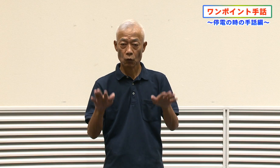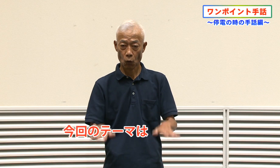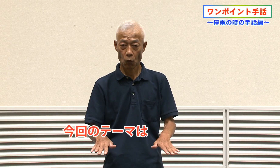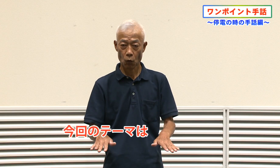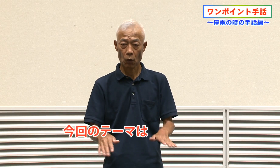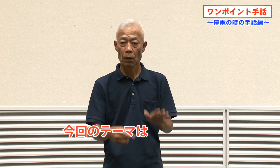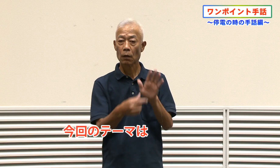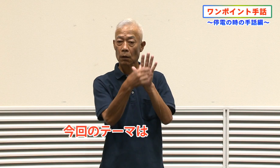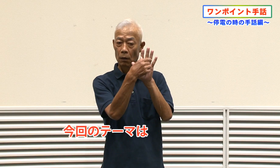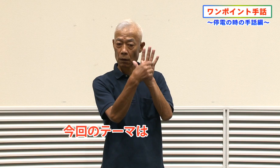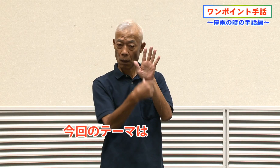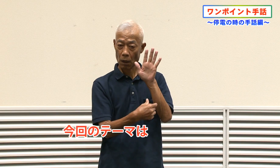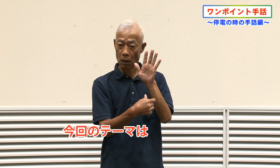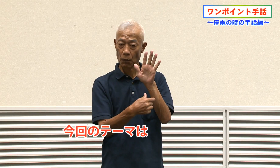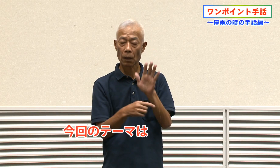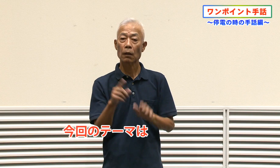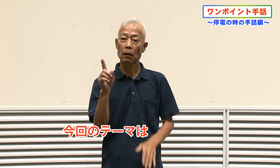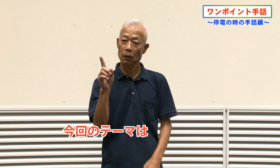今回のテーマは